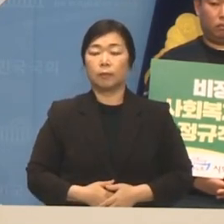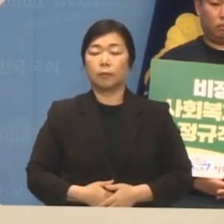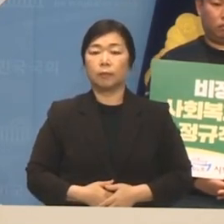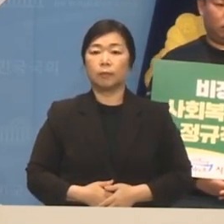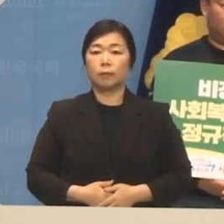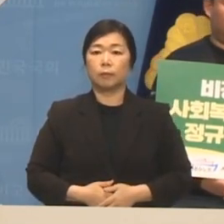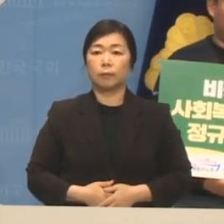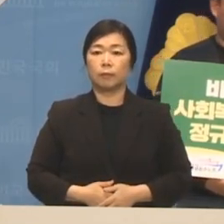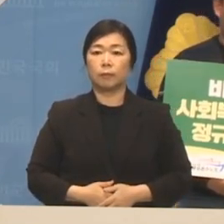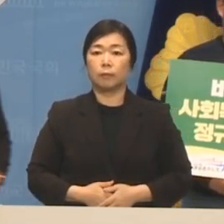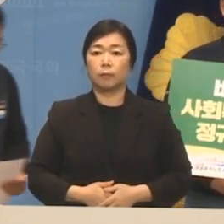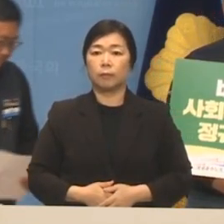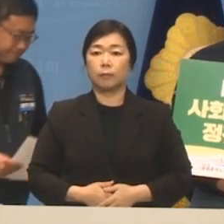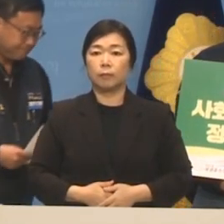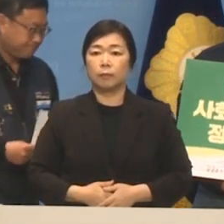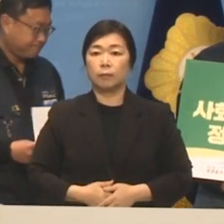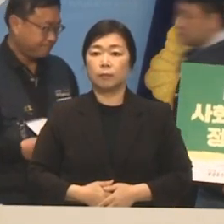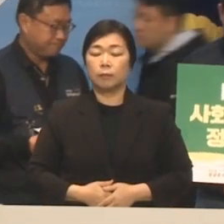고맙습니다.